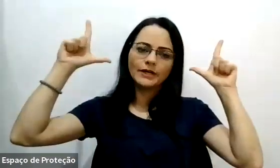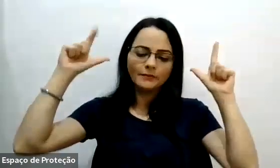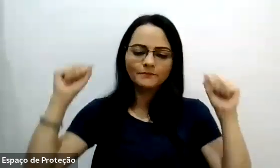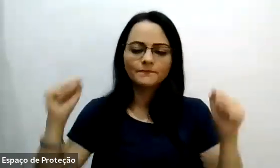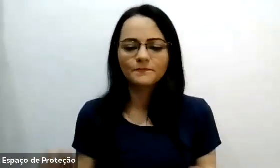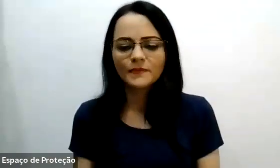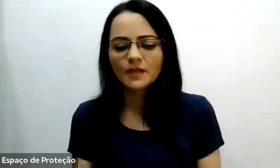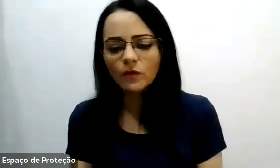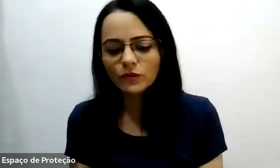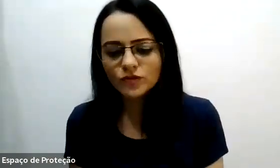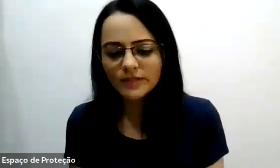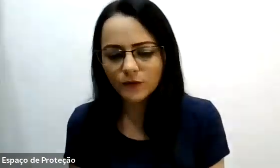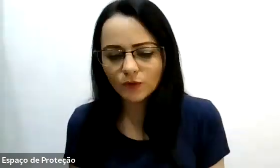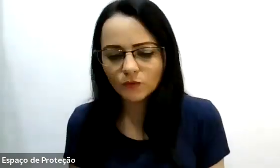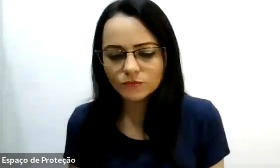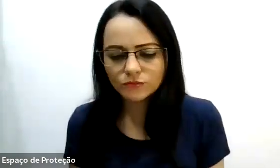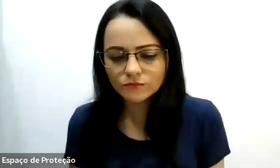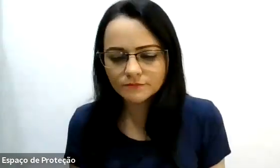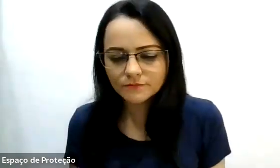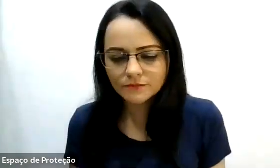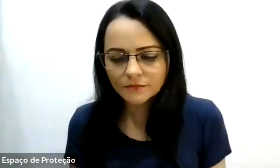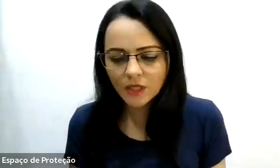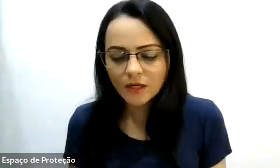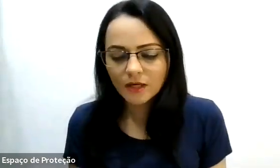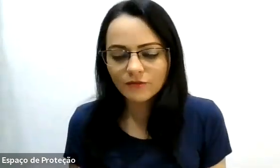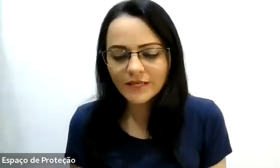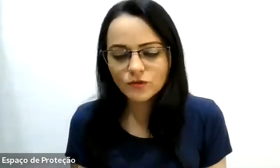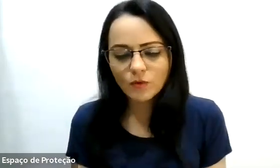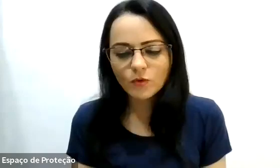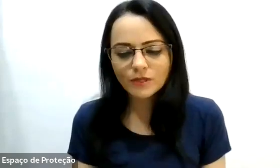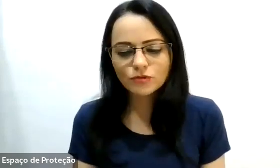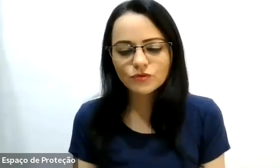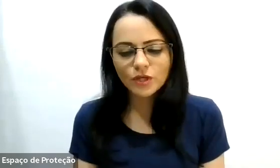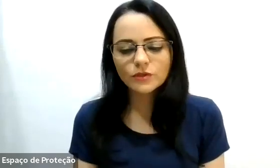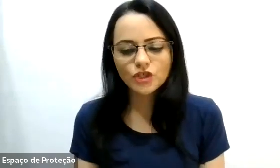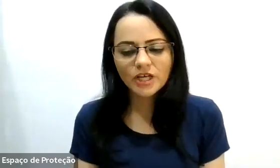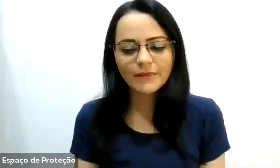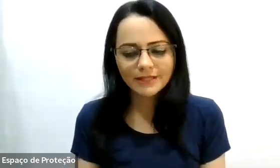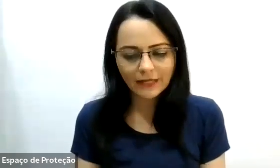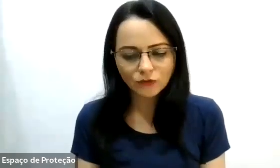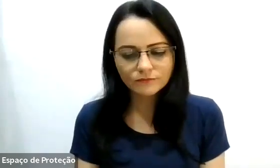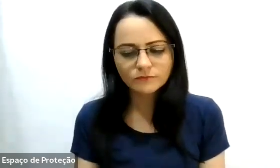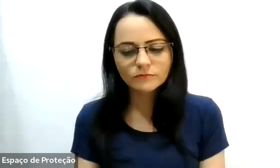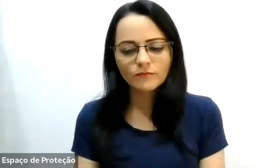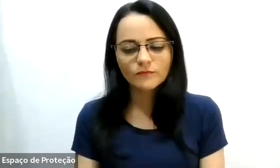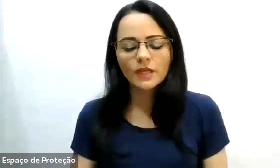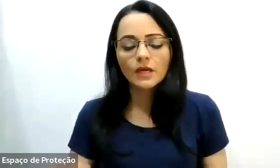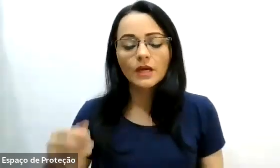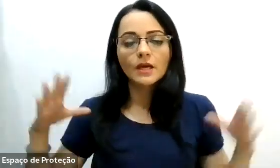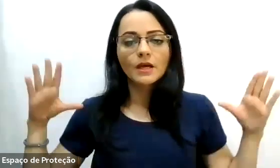acordar. Quando José acordou, fez como o anjo do Senhor tinha mandado.